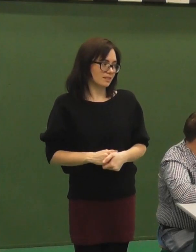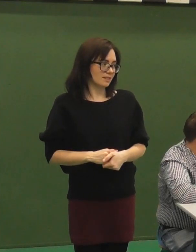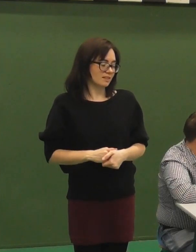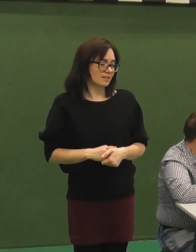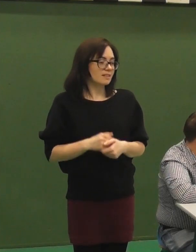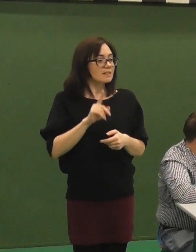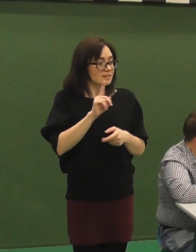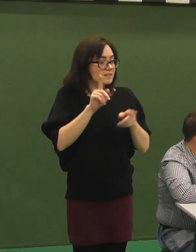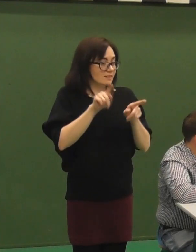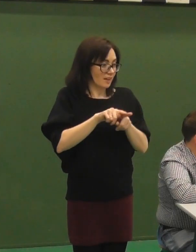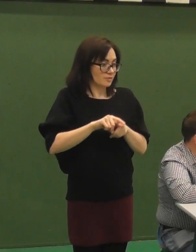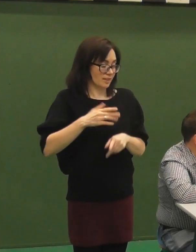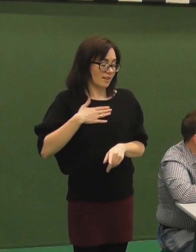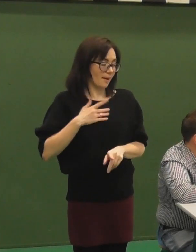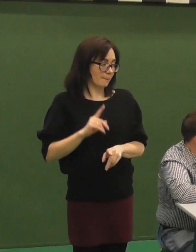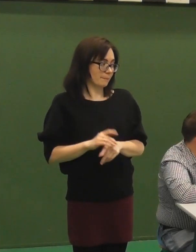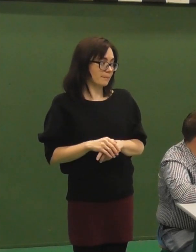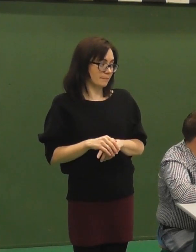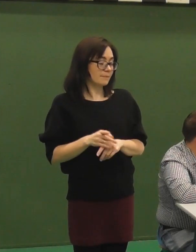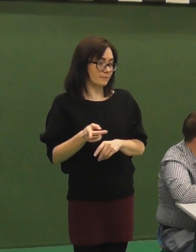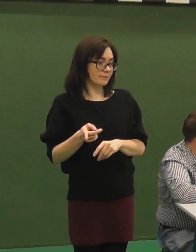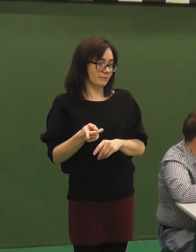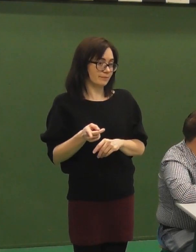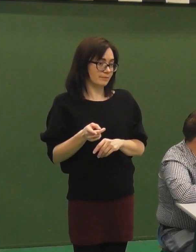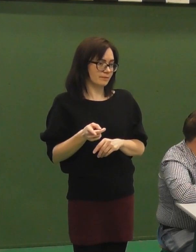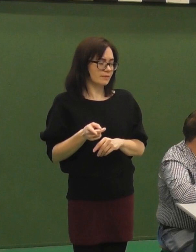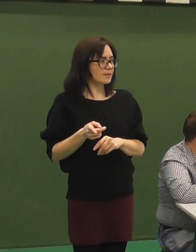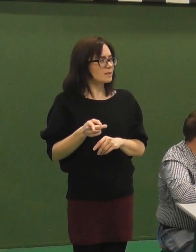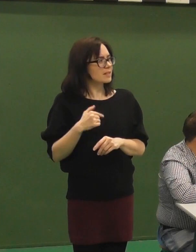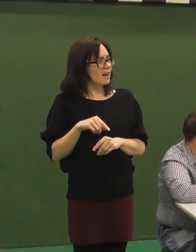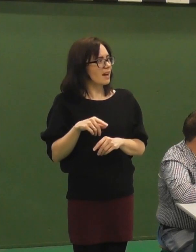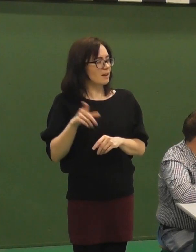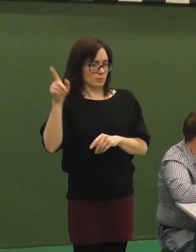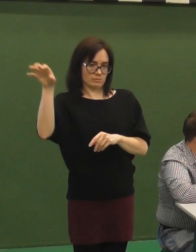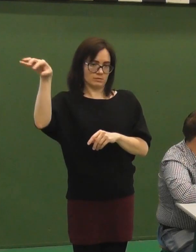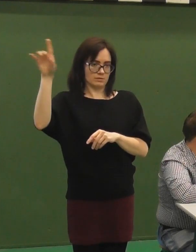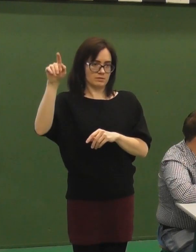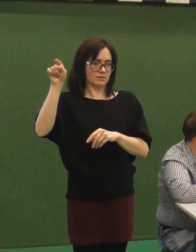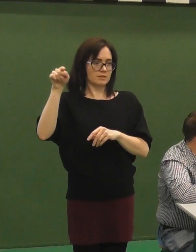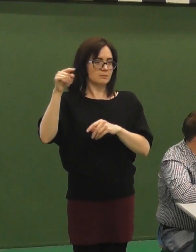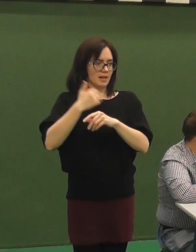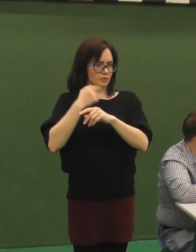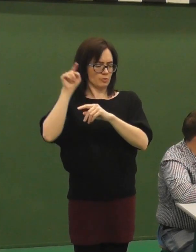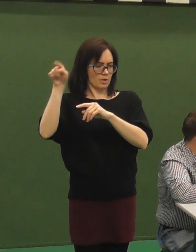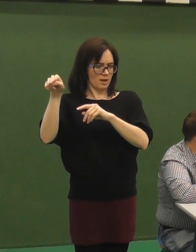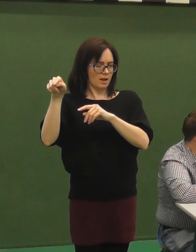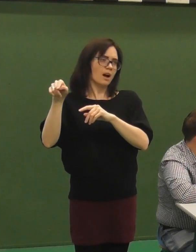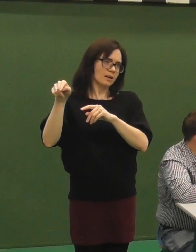testvérem az ugye a polgáriban ment, addigra visszakaptuk